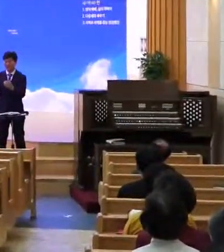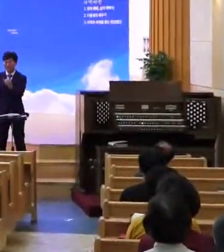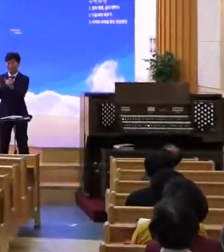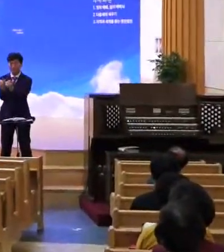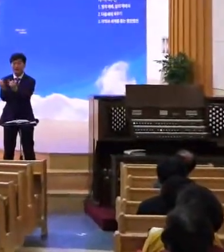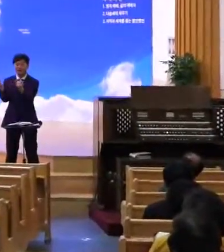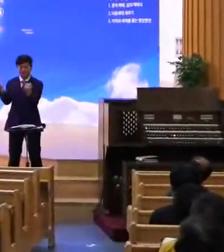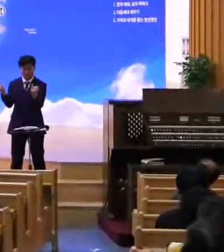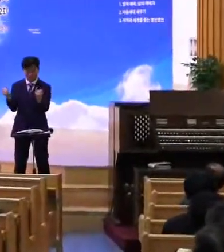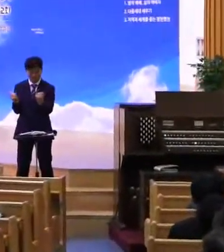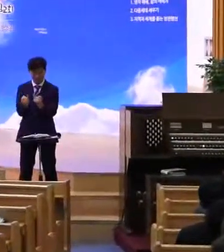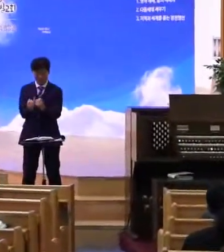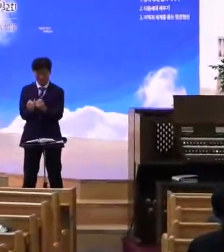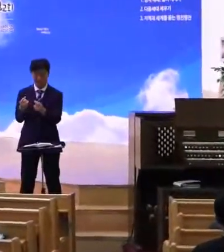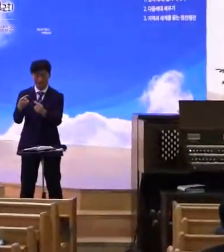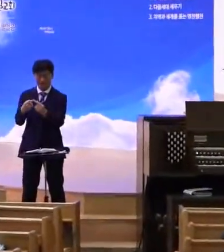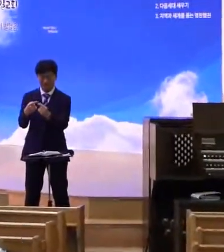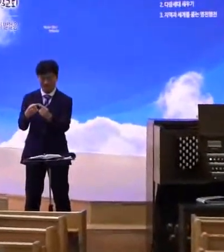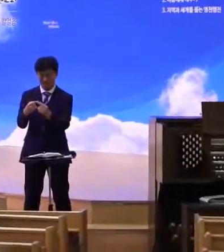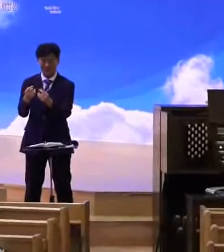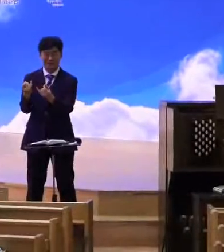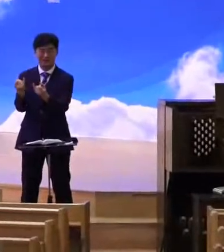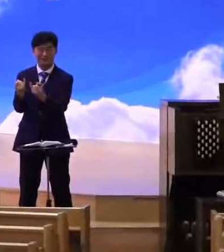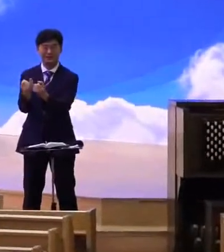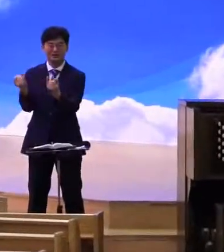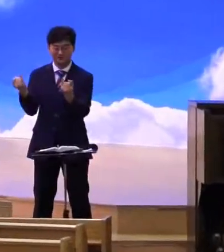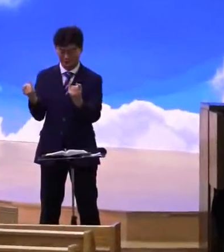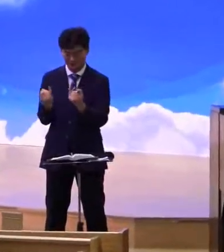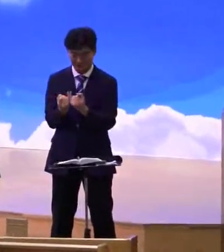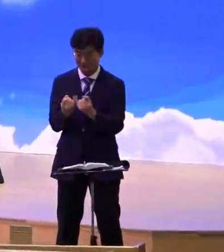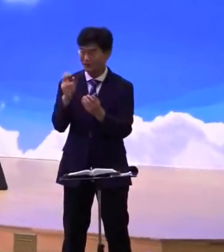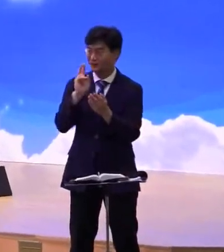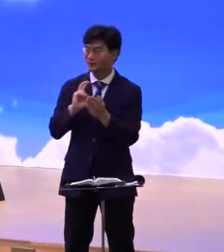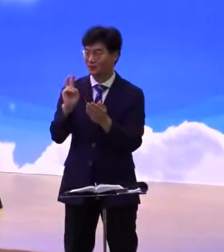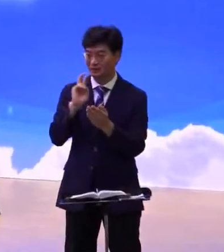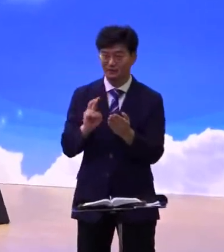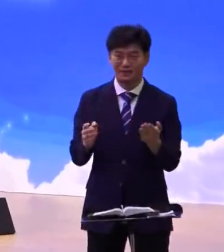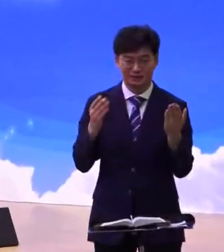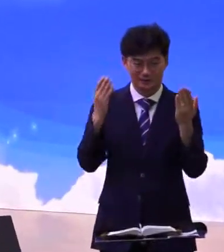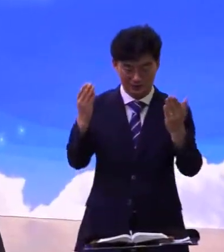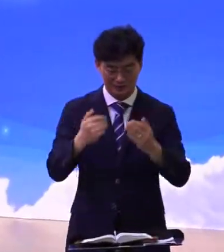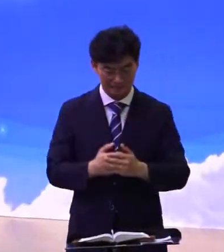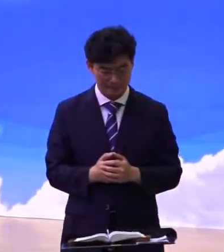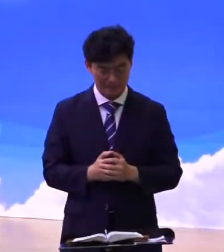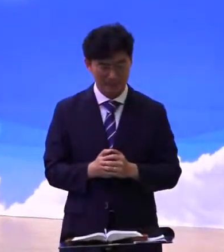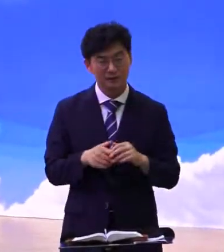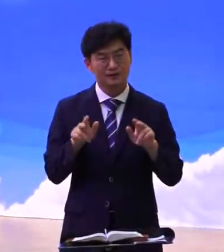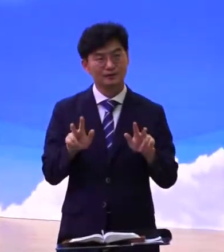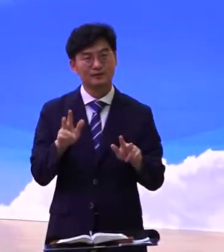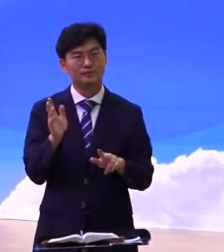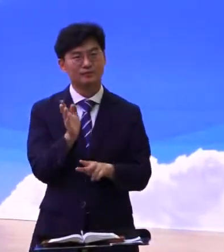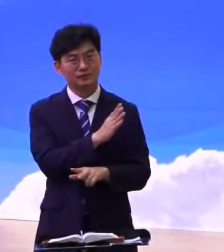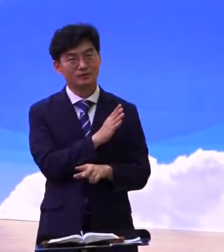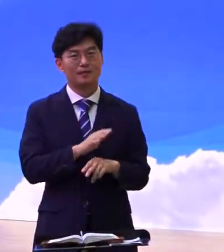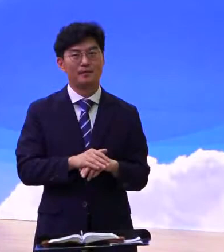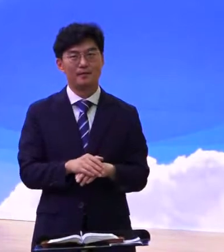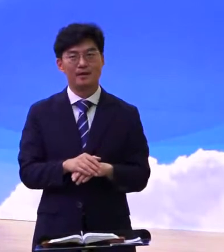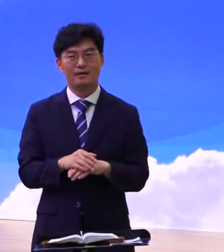찬양으로 하나님께 영광을 돌렸습니다. 이번 주일부터 우리 자치기관에서 이미 순서를 따라